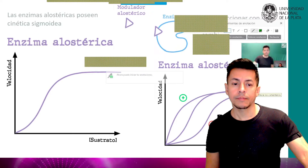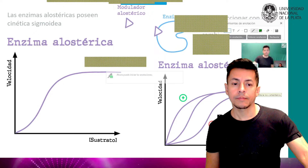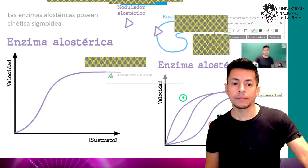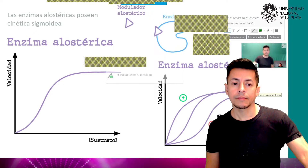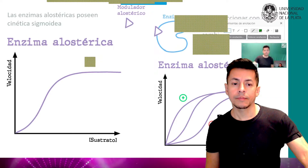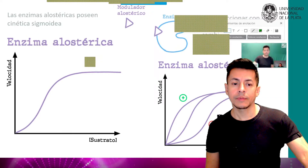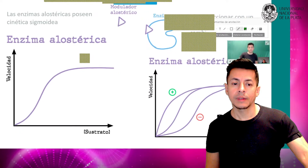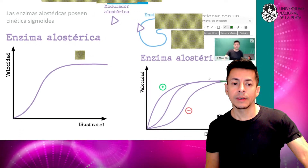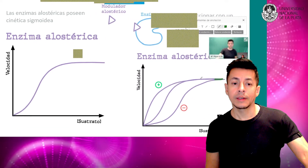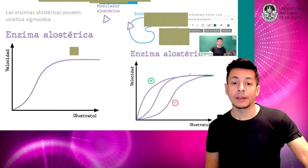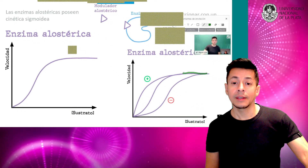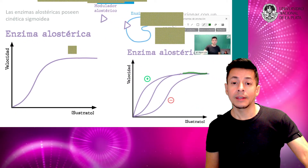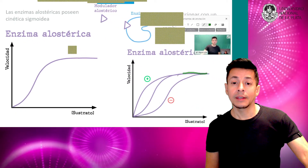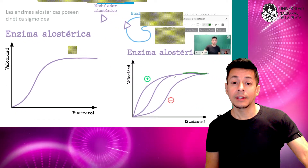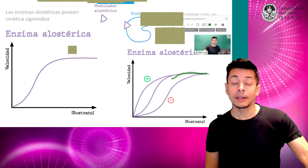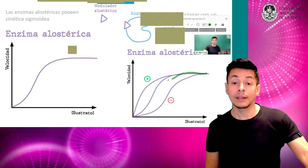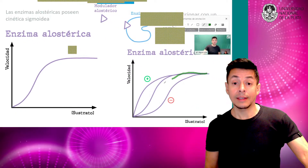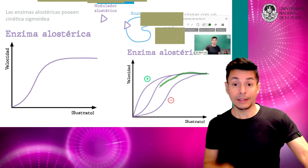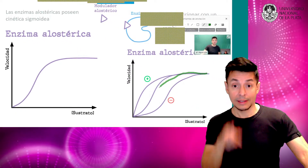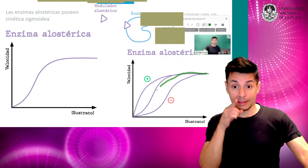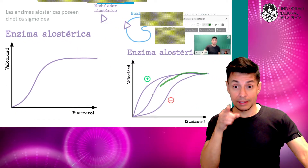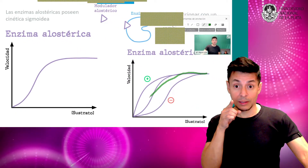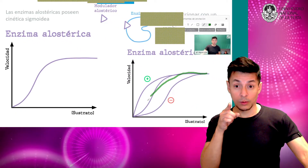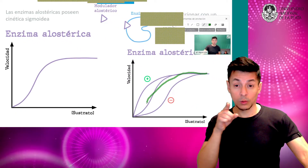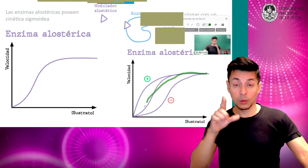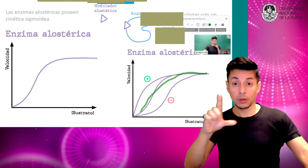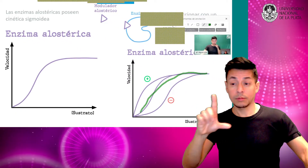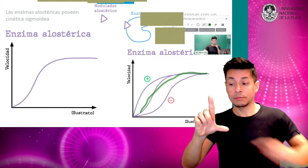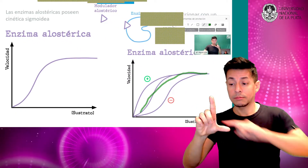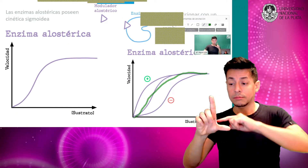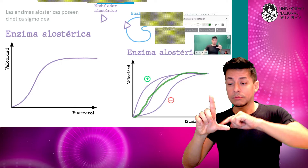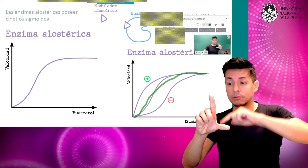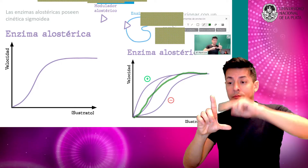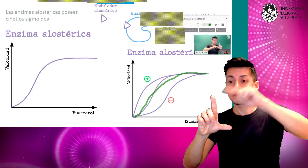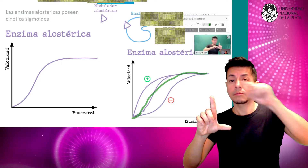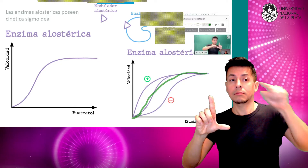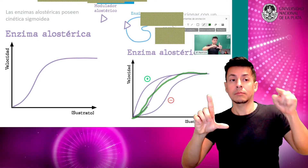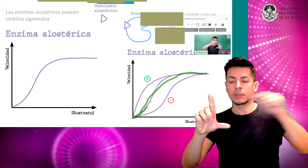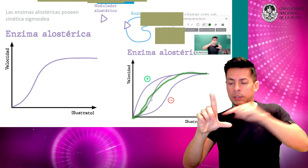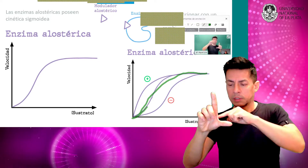Esta sería, esto que está acá en el medio, sería la curva